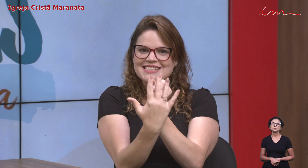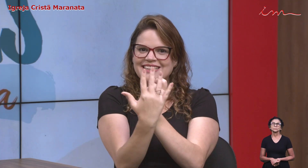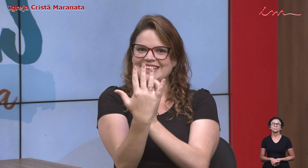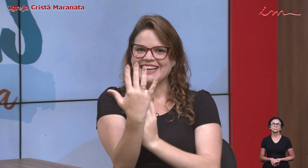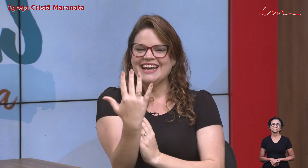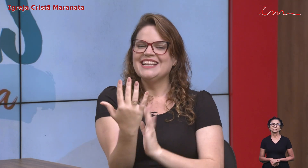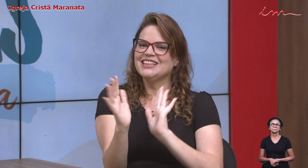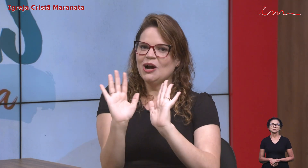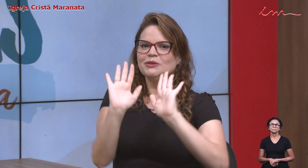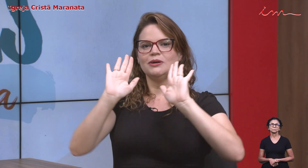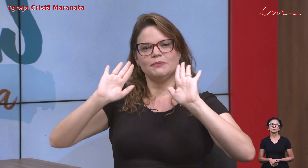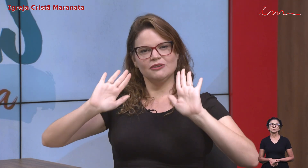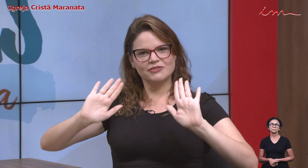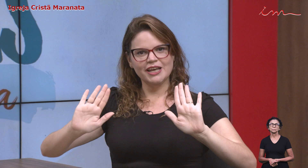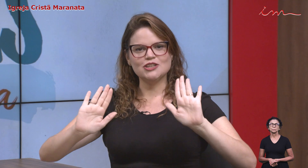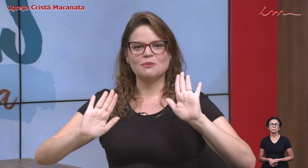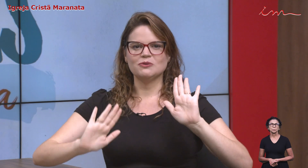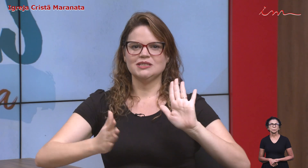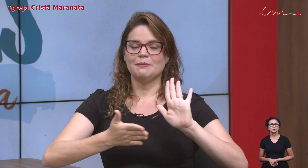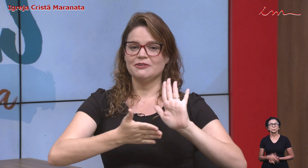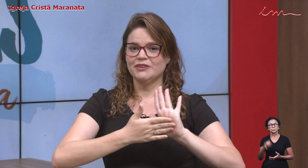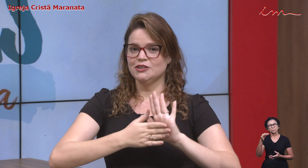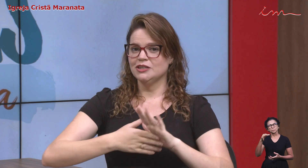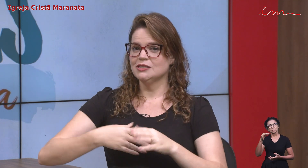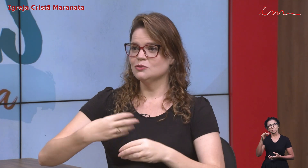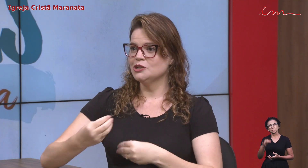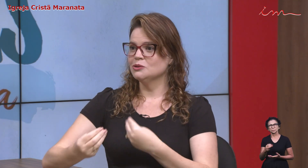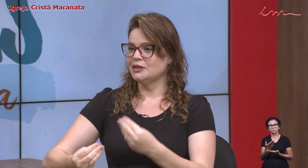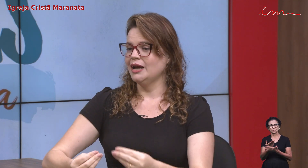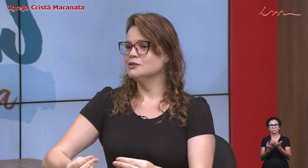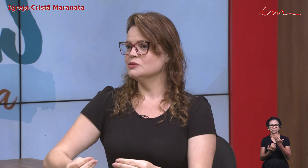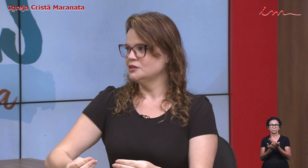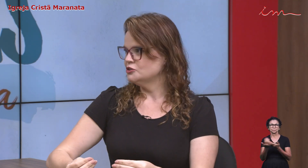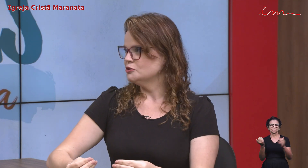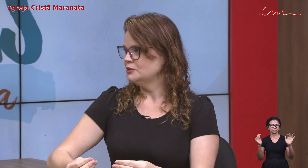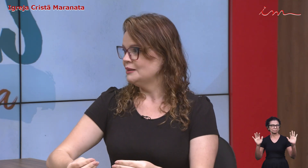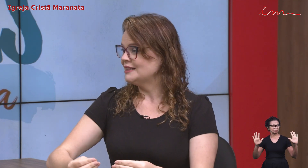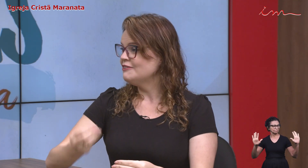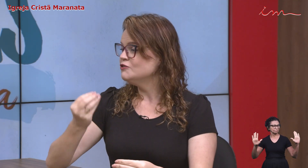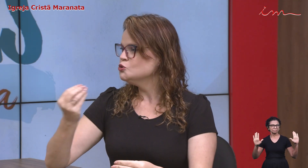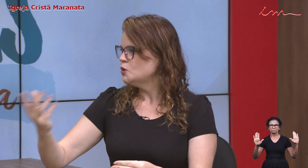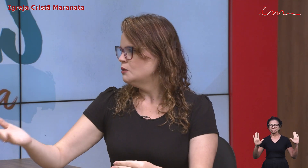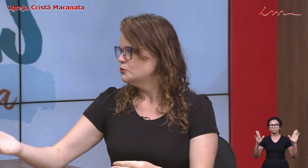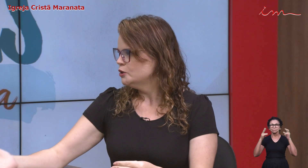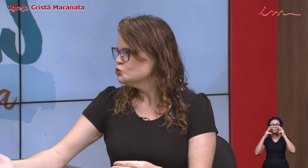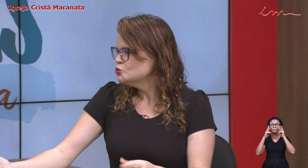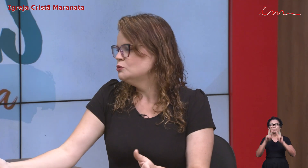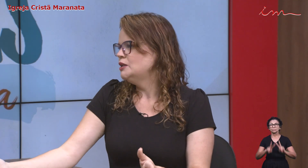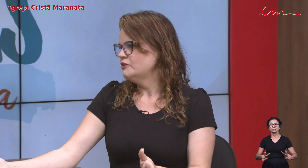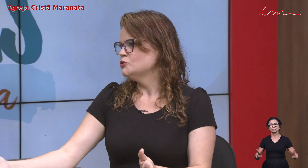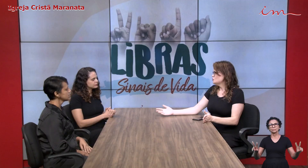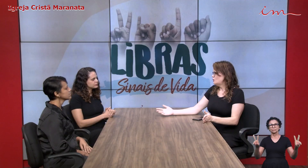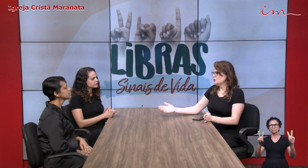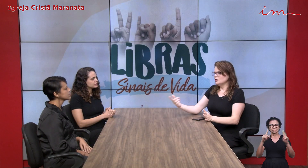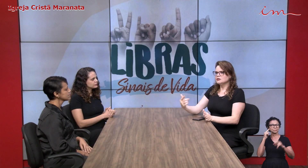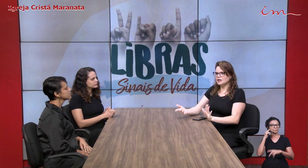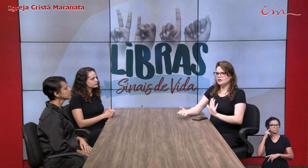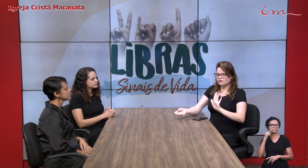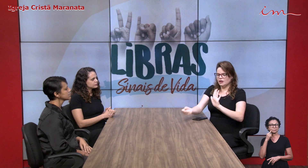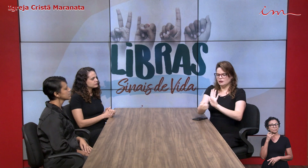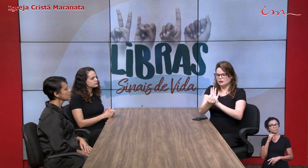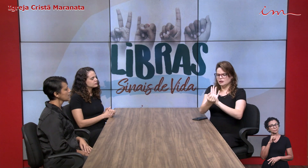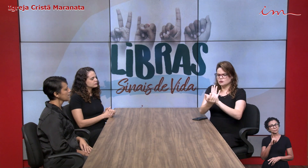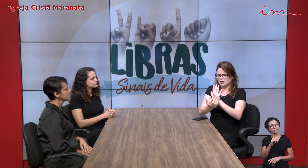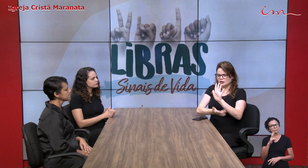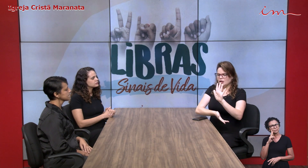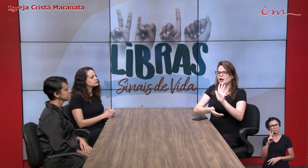termina assim. Não, então é para frente, a mãozinha é para frente. Isso traz o sentido, né? Até visual, porque o surdo ele é visual. Se ele